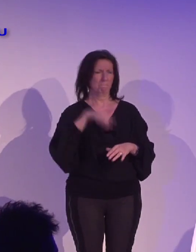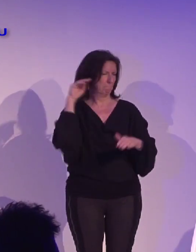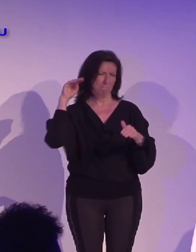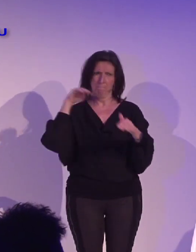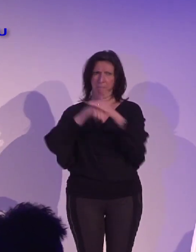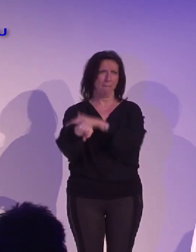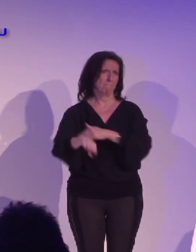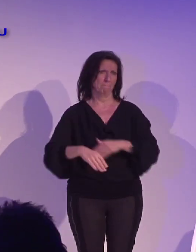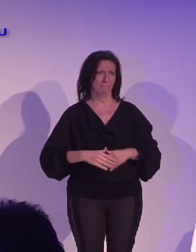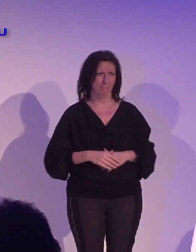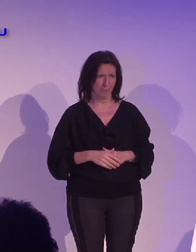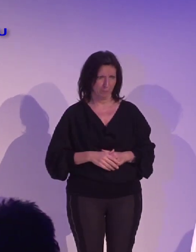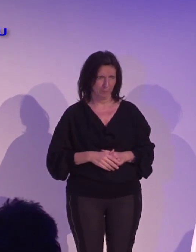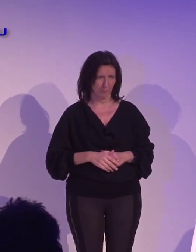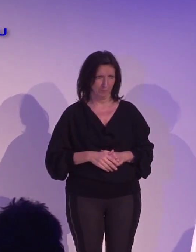ab.